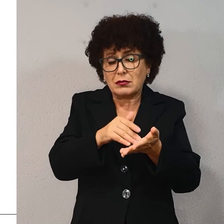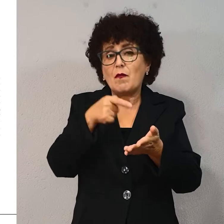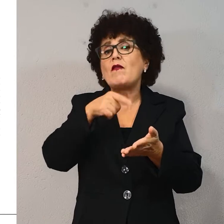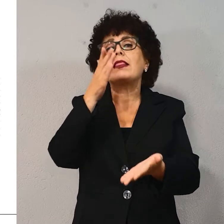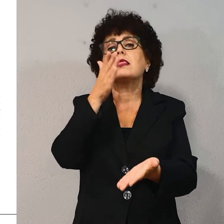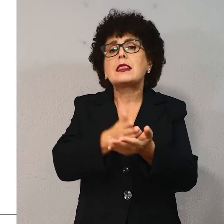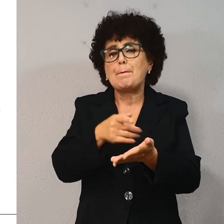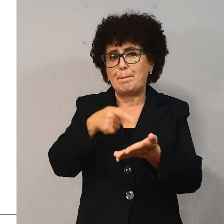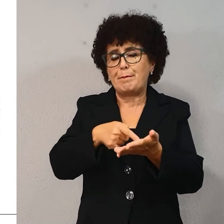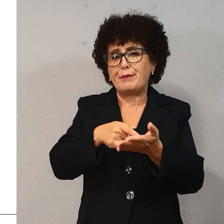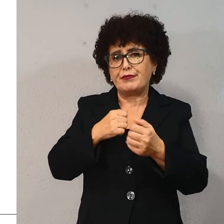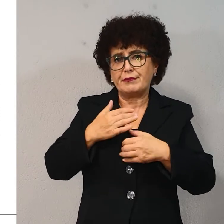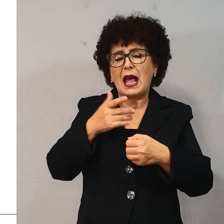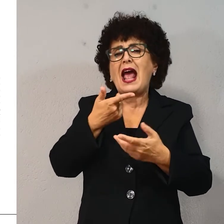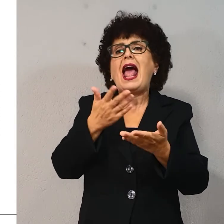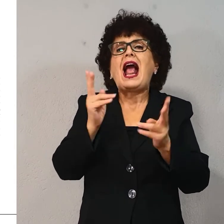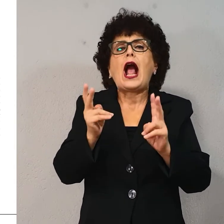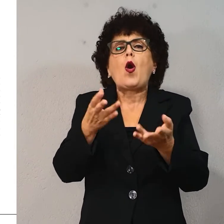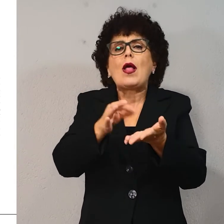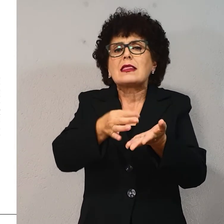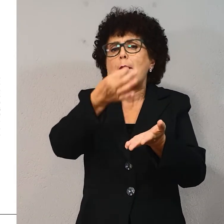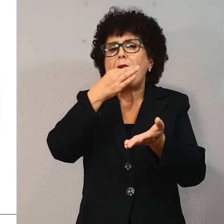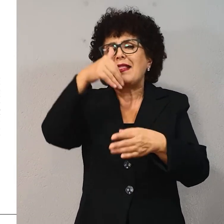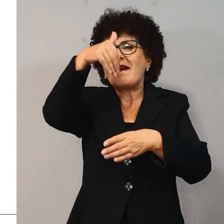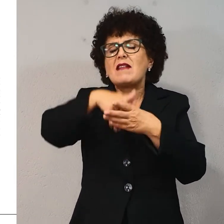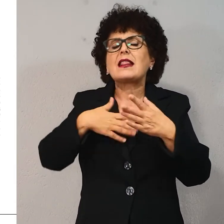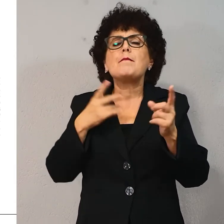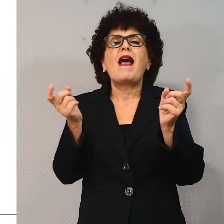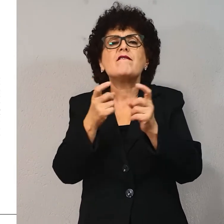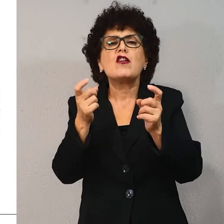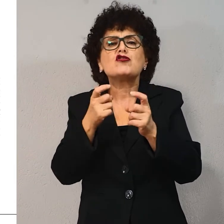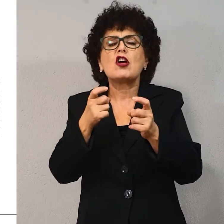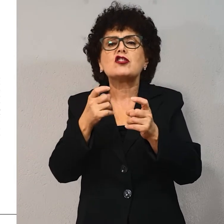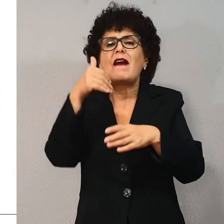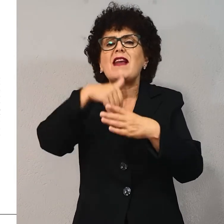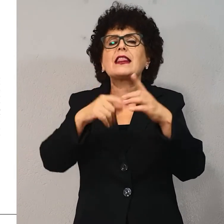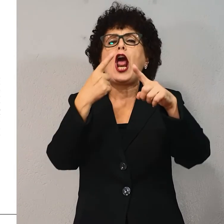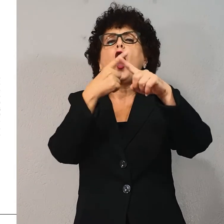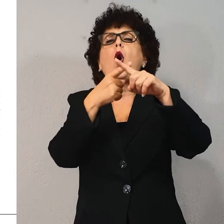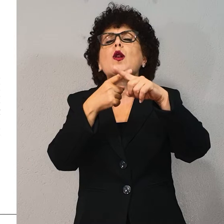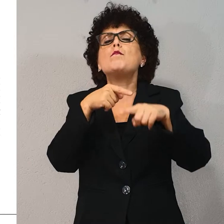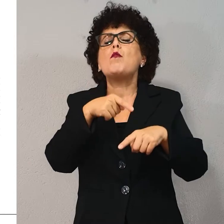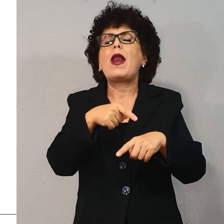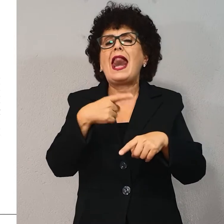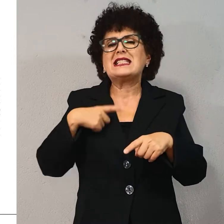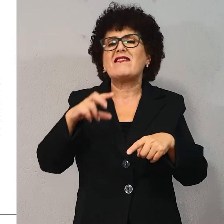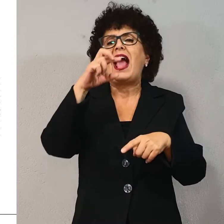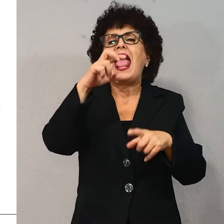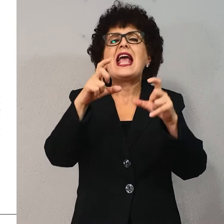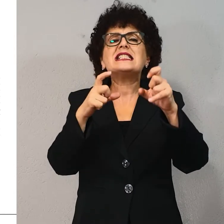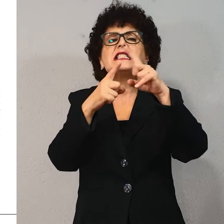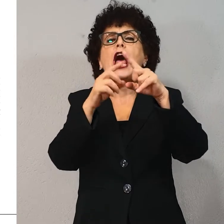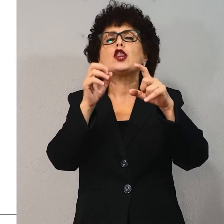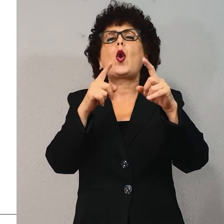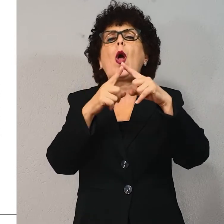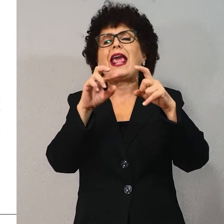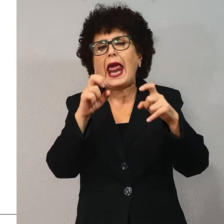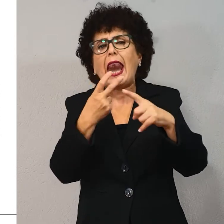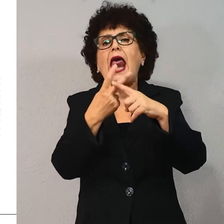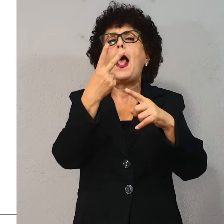Овој тип на контрацепција се таблети кои содржат вештачка форма на женските хормони, естроген и